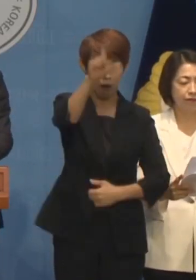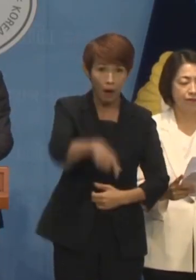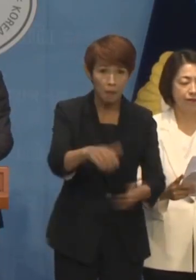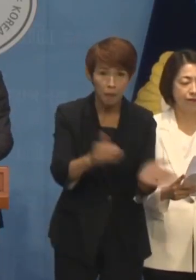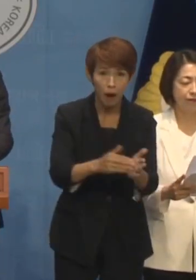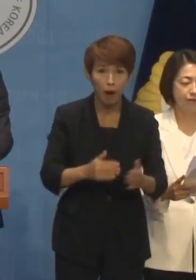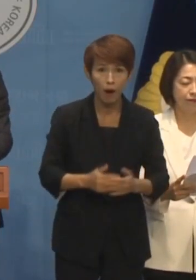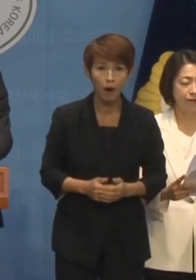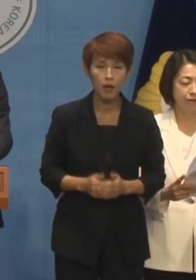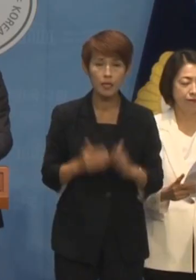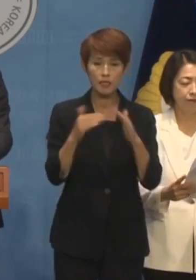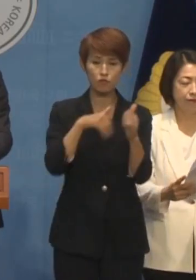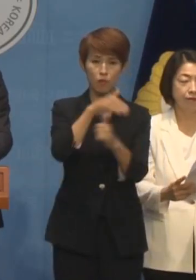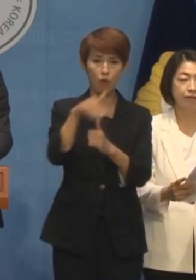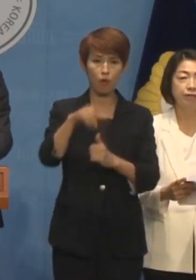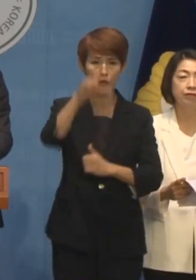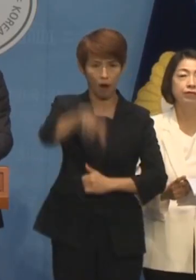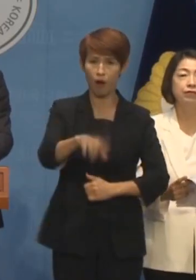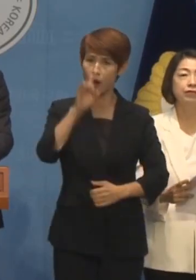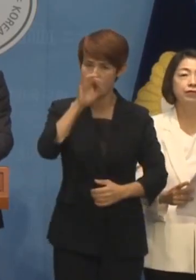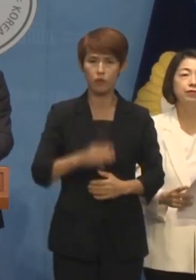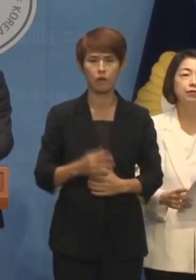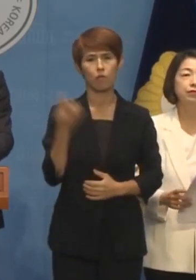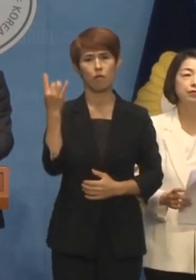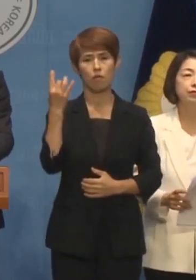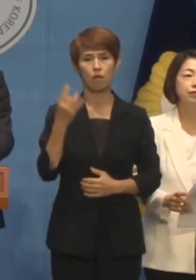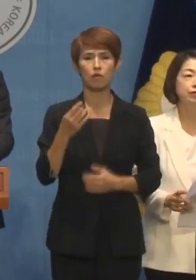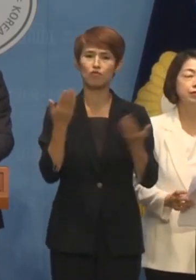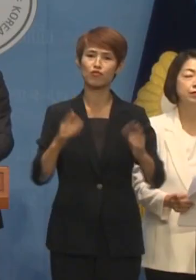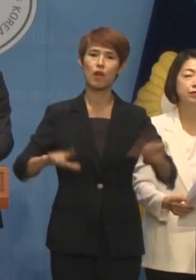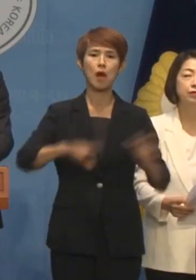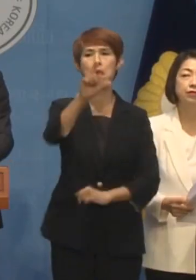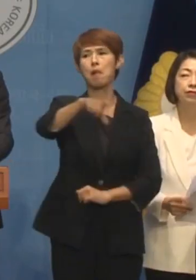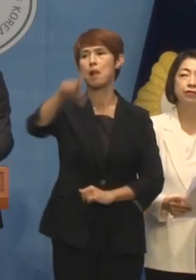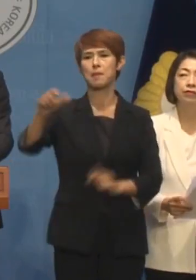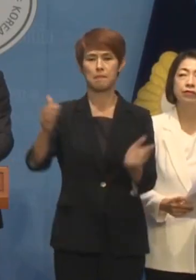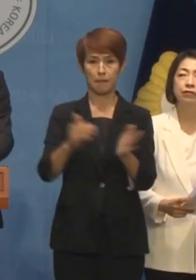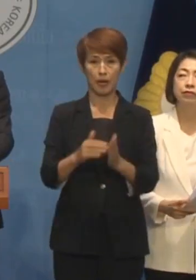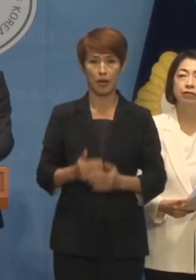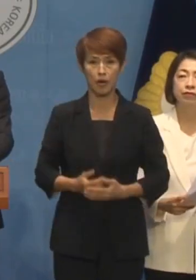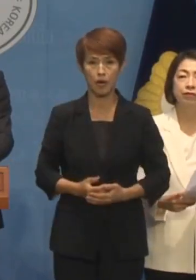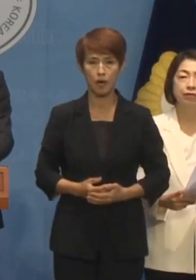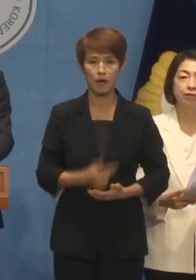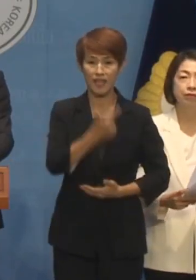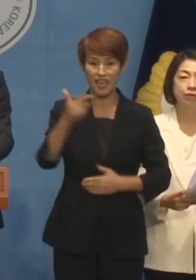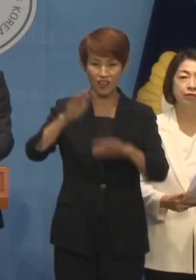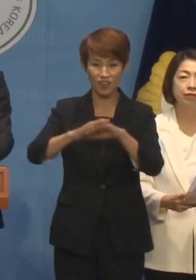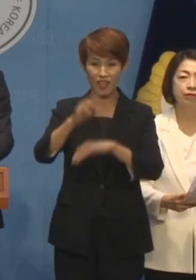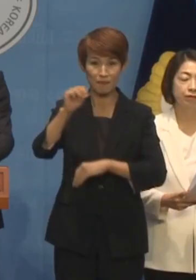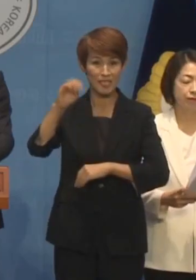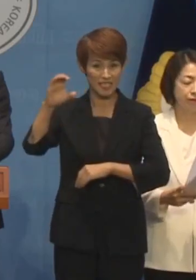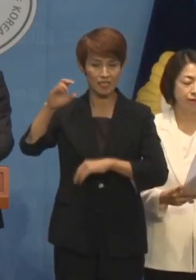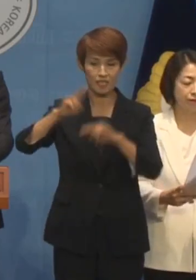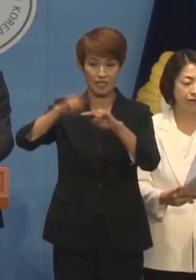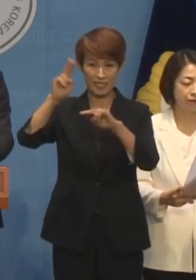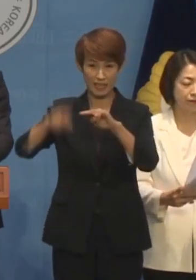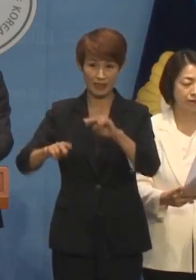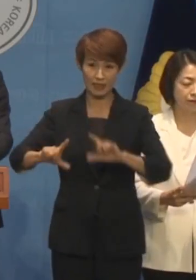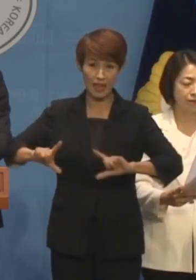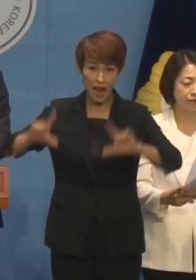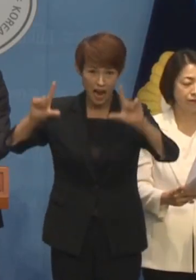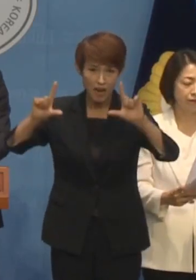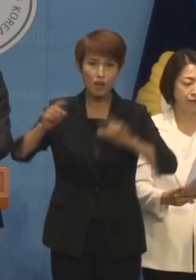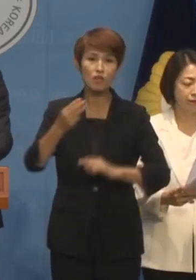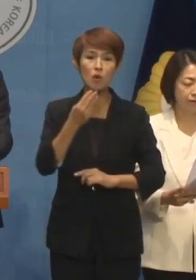금지되는 집 주변 결제나 휴일 결제도 수두룩했다. 심지어 대전 MBC에서 퇴임하는 날까지도